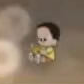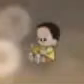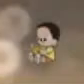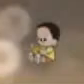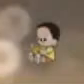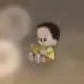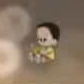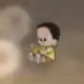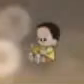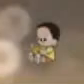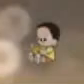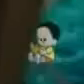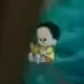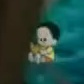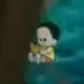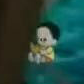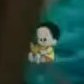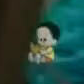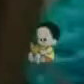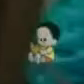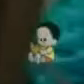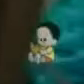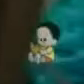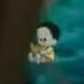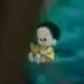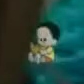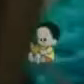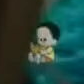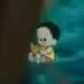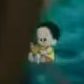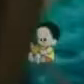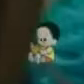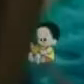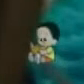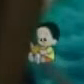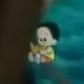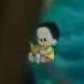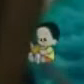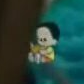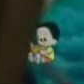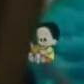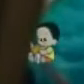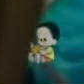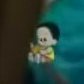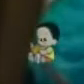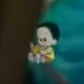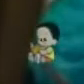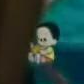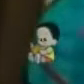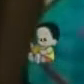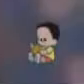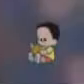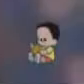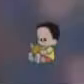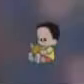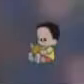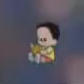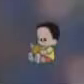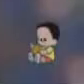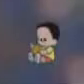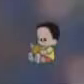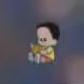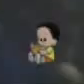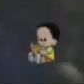se remonta em uma cadeira de rodas. Ian triste observa as crianças. Uma mão acaricia sua cabeça. Aparece uma mulher